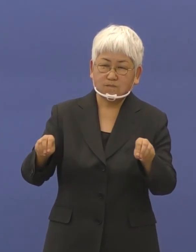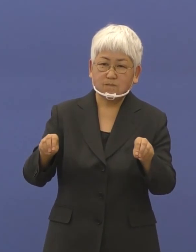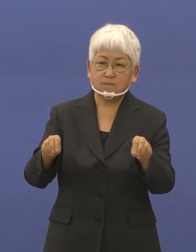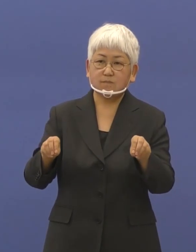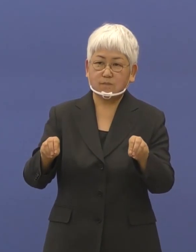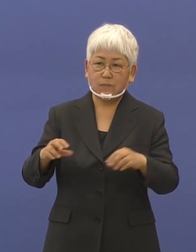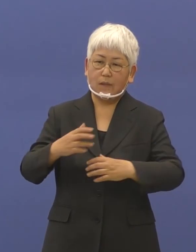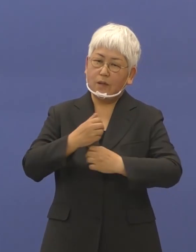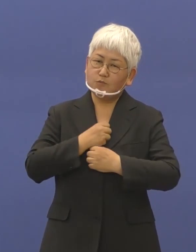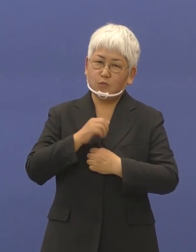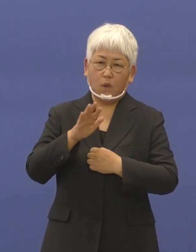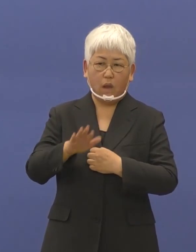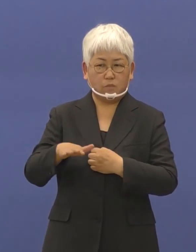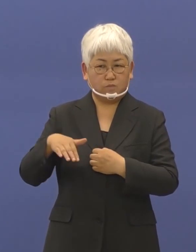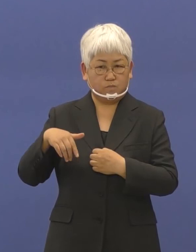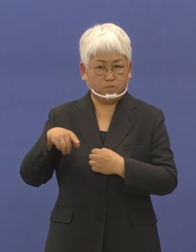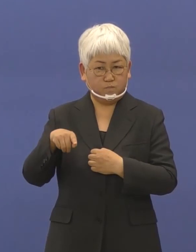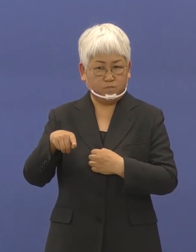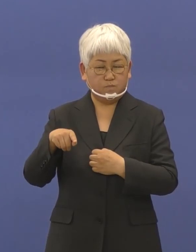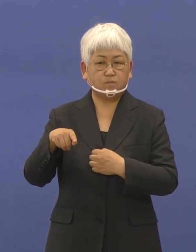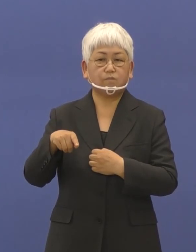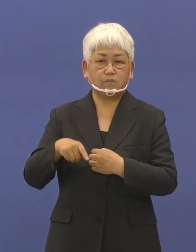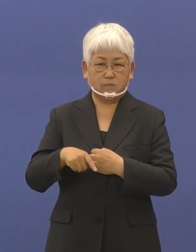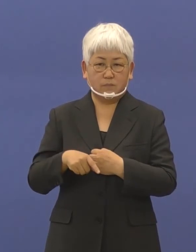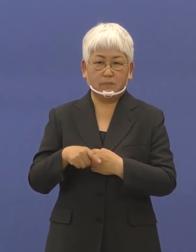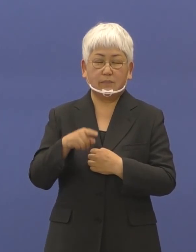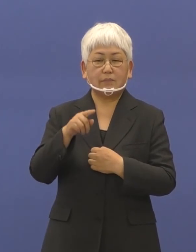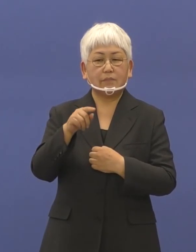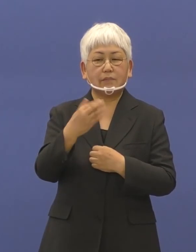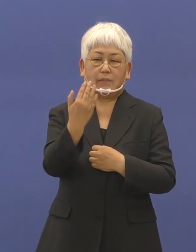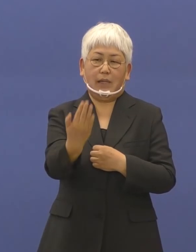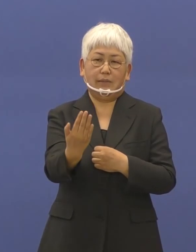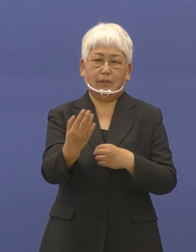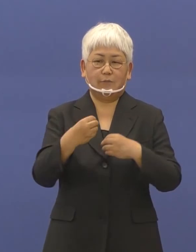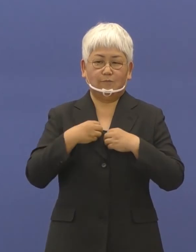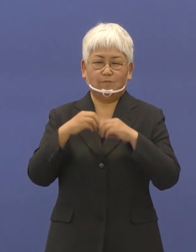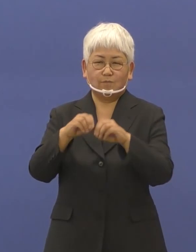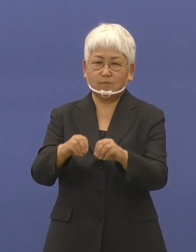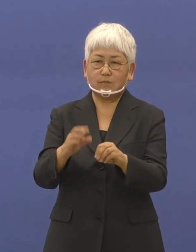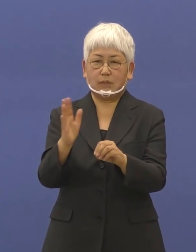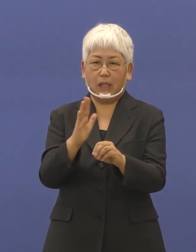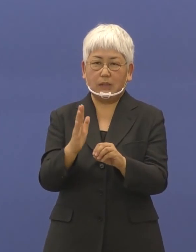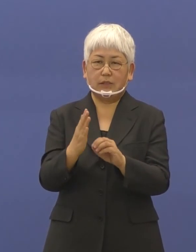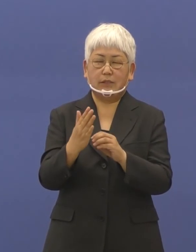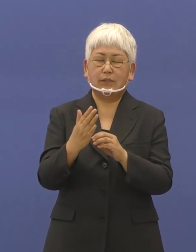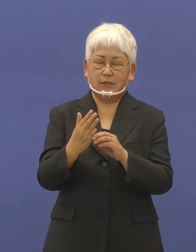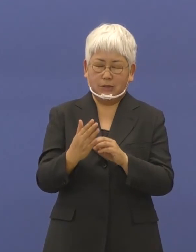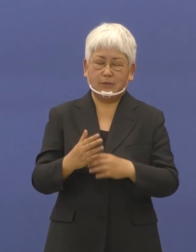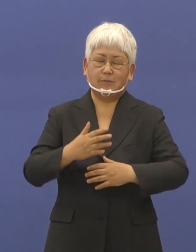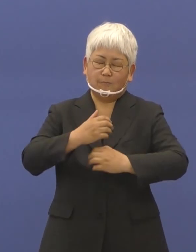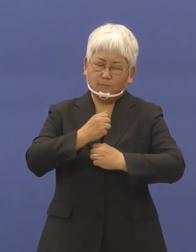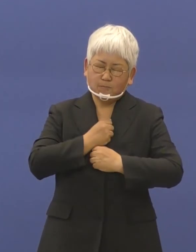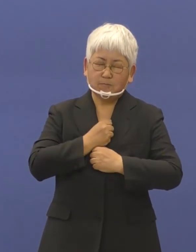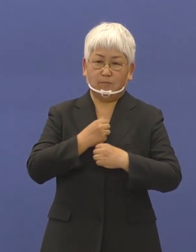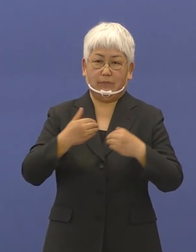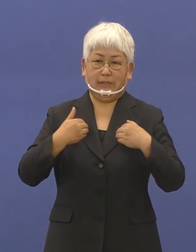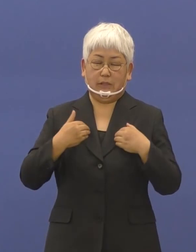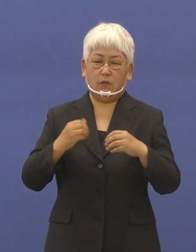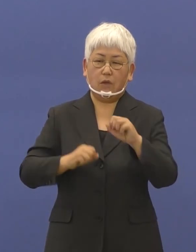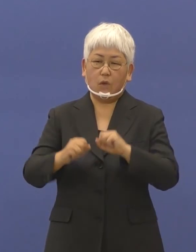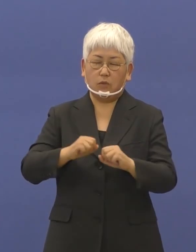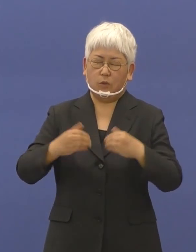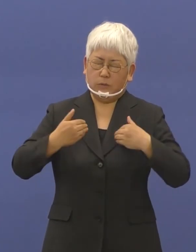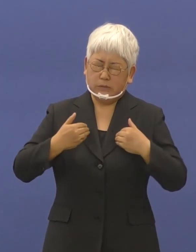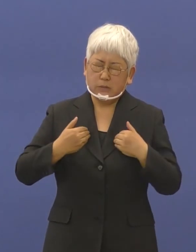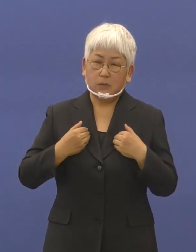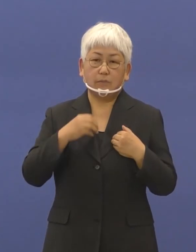あるので、その人にうつさない対策ということについては慎重に行動していただきたい